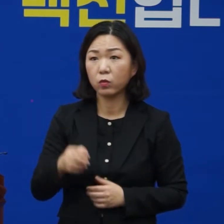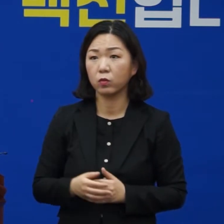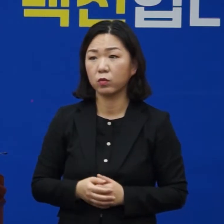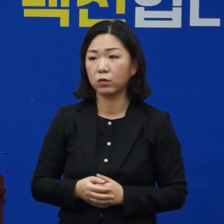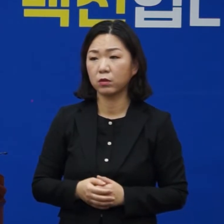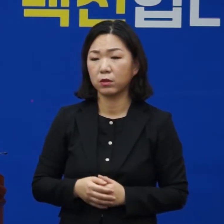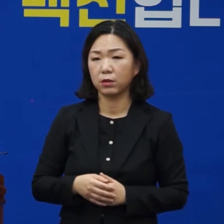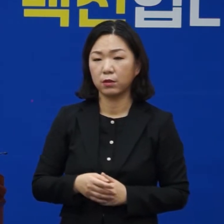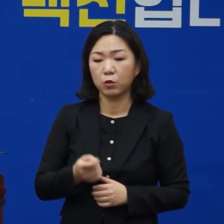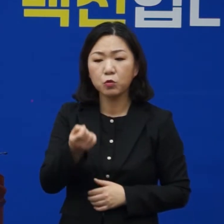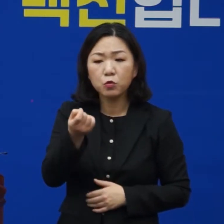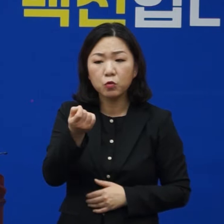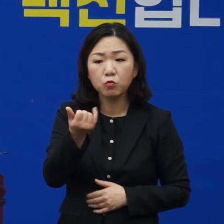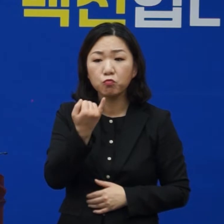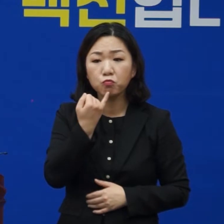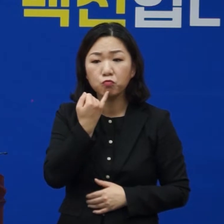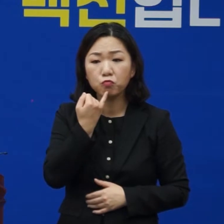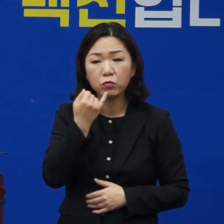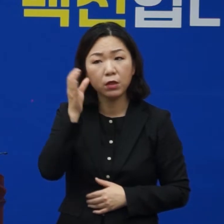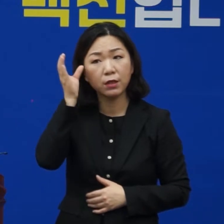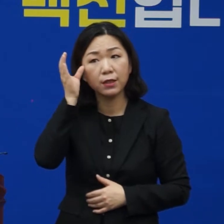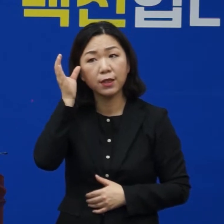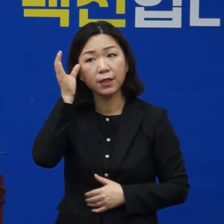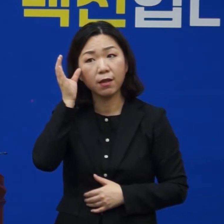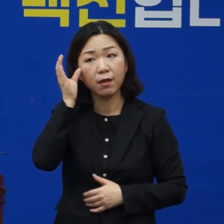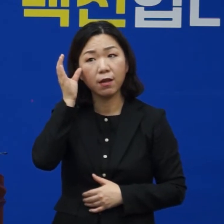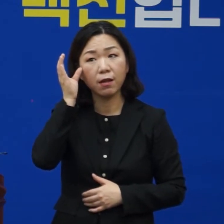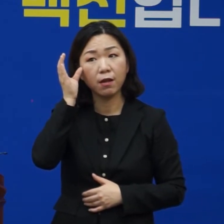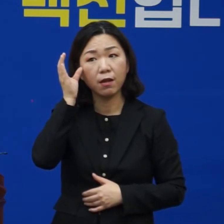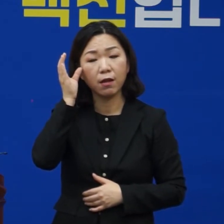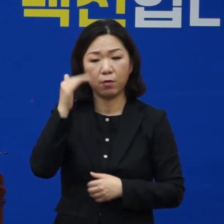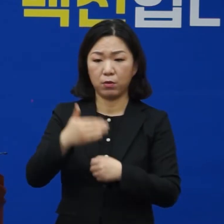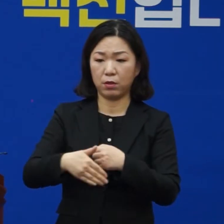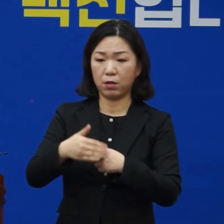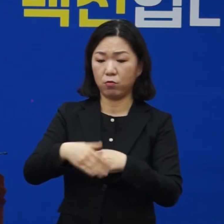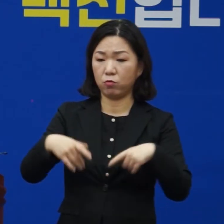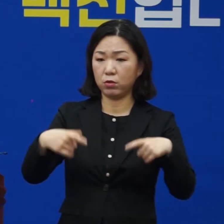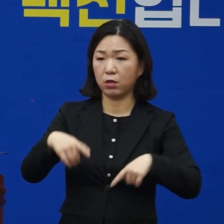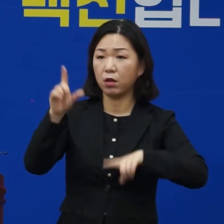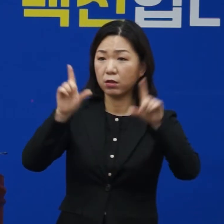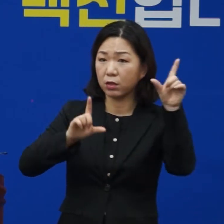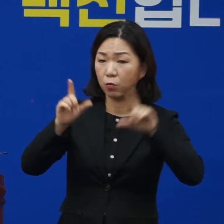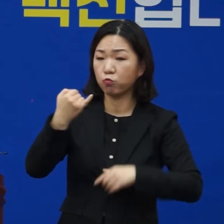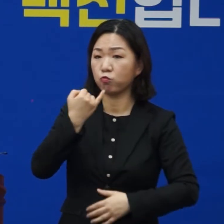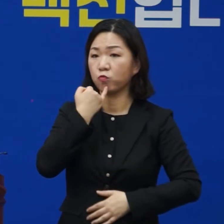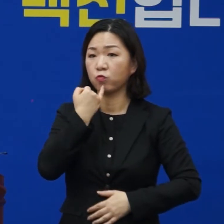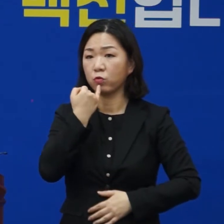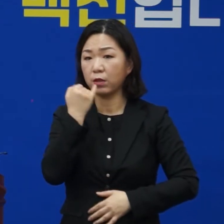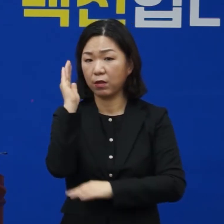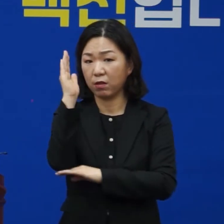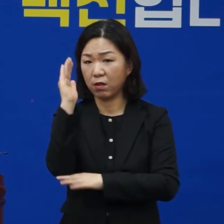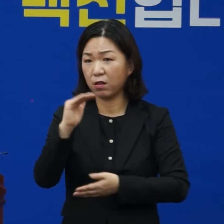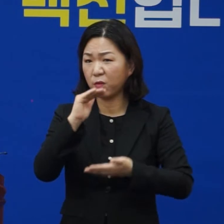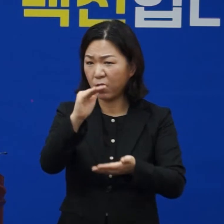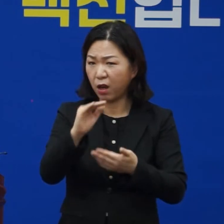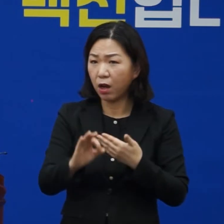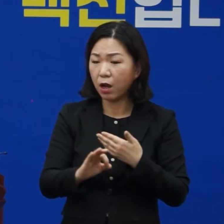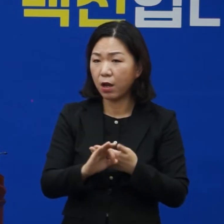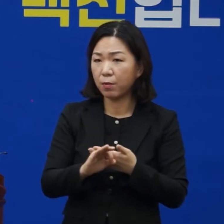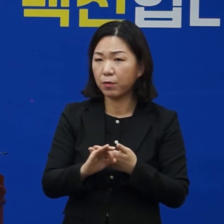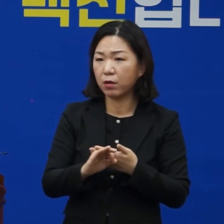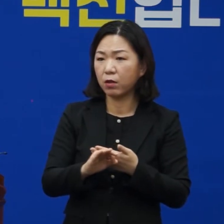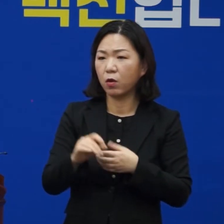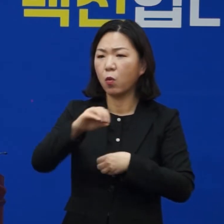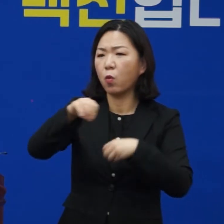이것에 기대나 이런 것으로 우리 상황을 늦추게 되면은 우리는 더 많은 긴